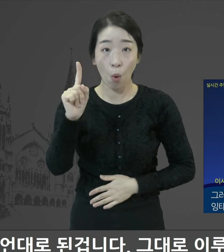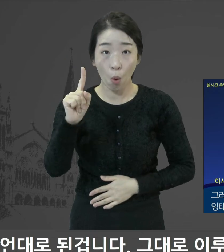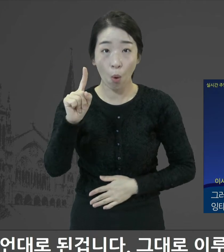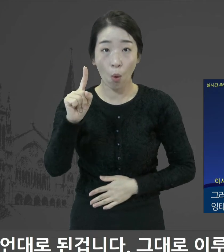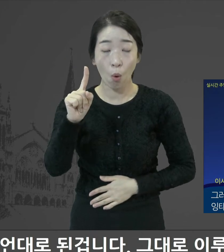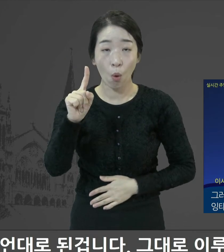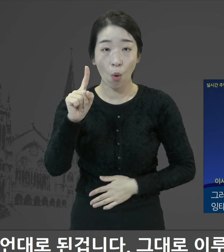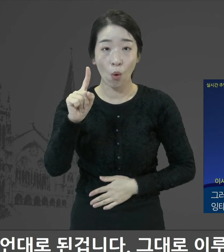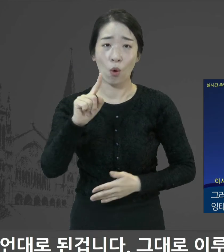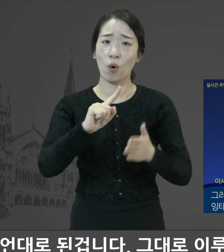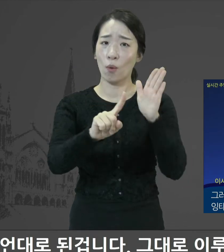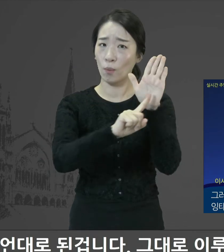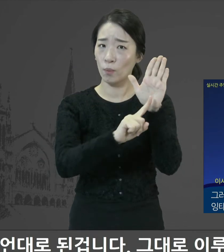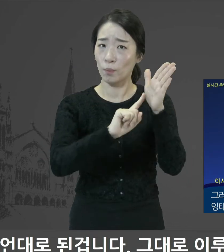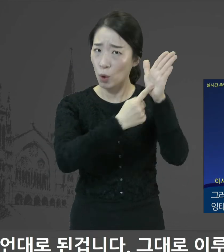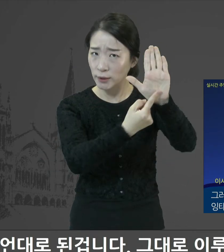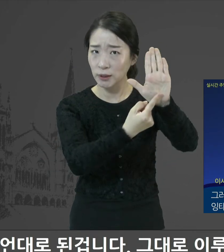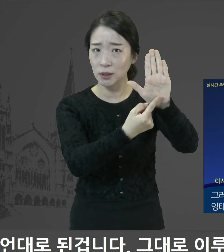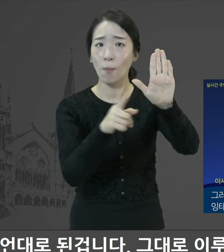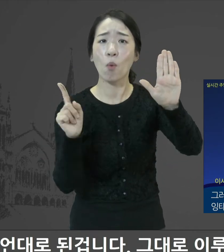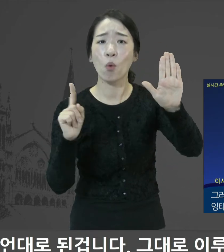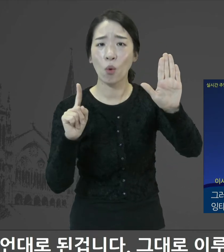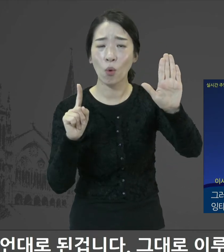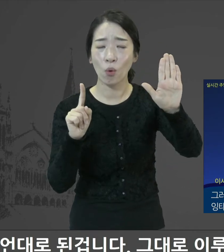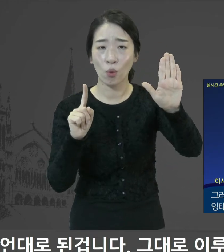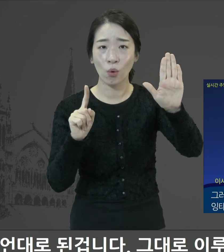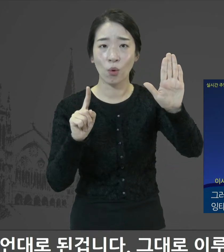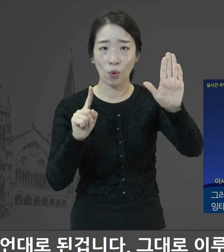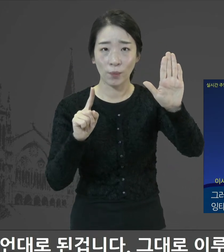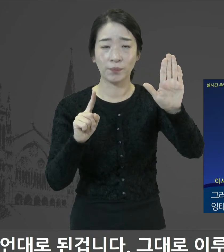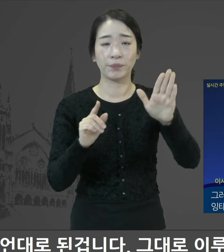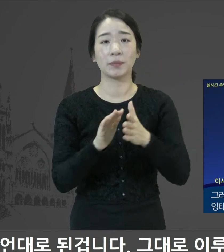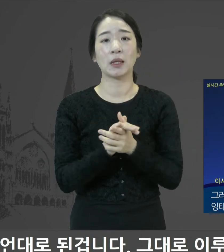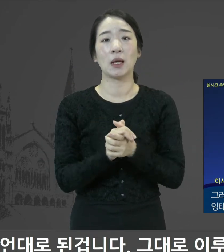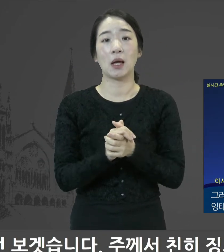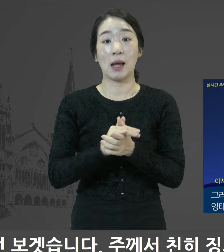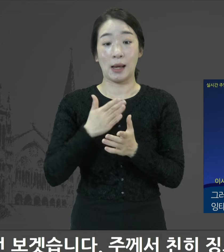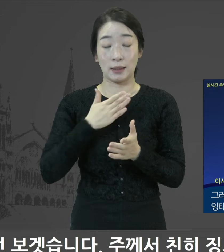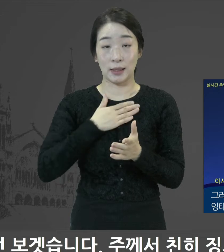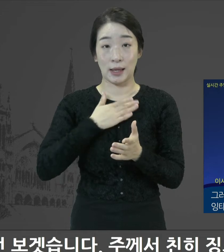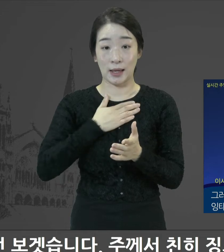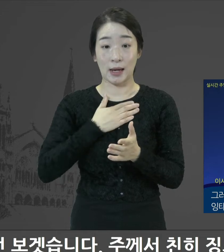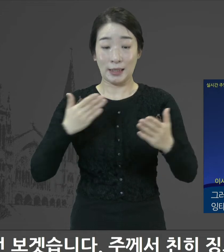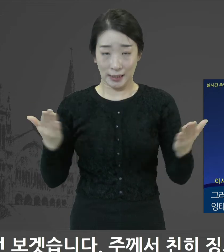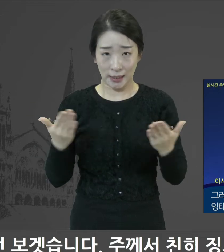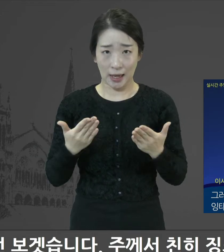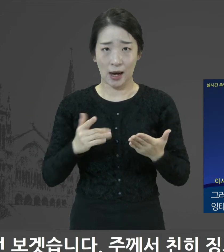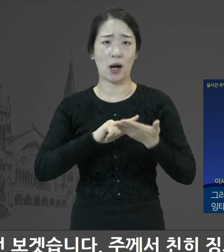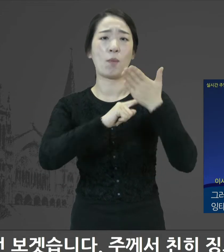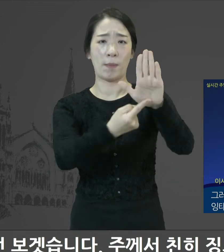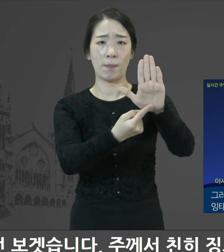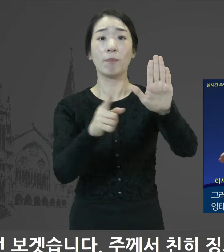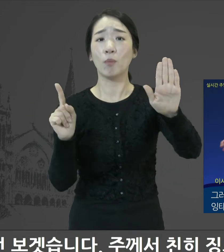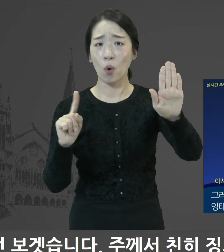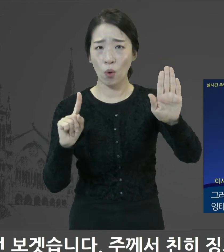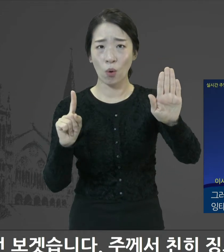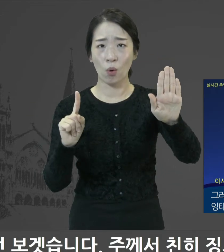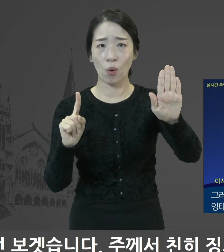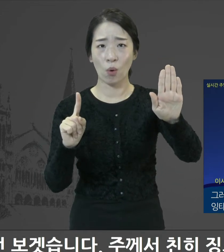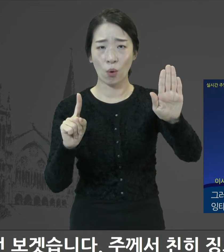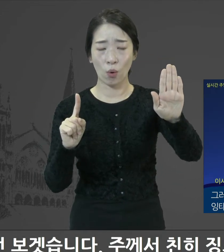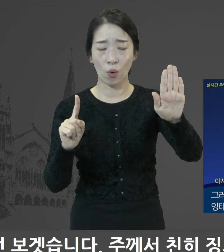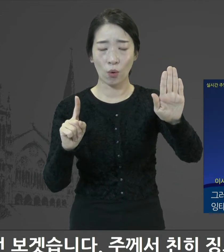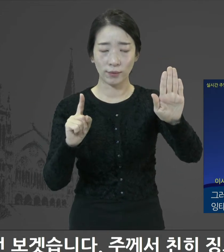사인, 표지판을 보여주신 거예요. 이런 일이 있으면 이것은 내가 하는 일이다 라고 표지판을 보여준 겁니다. 분명한